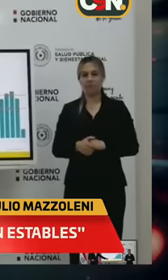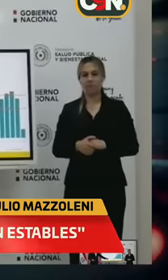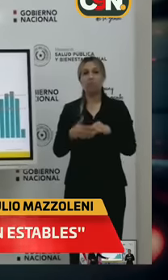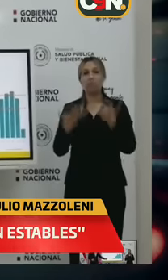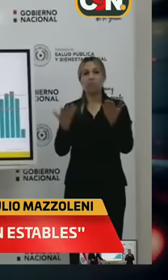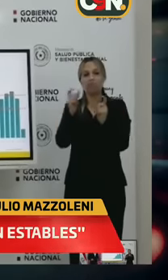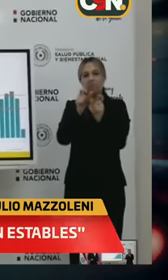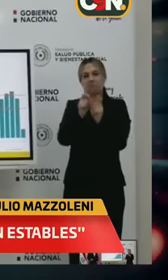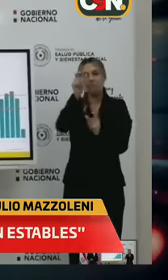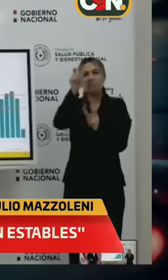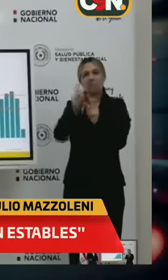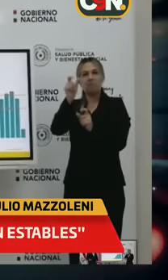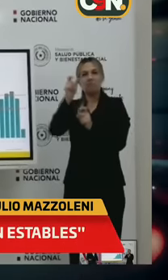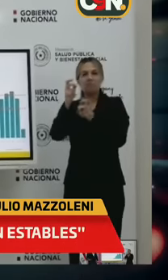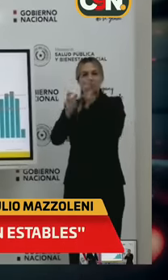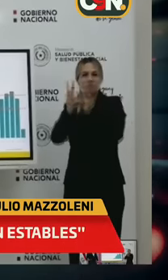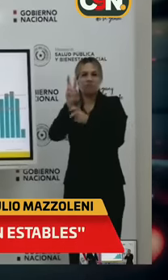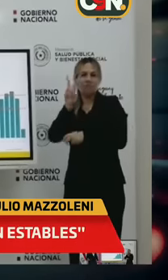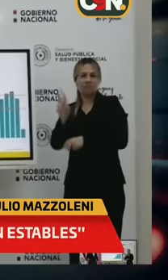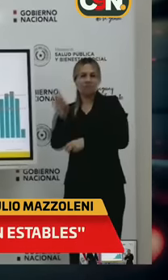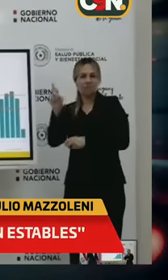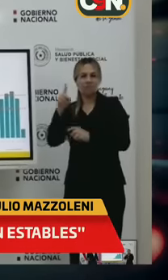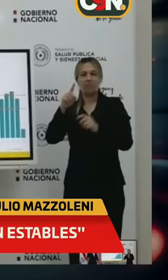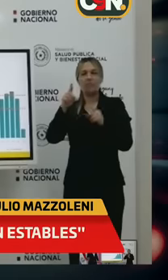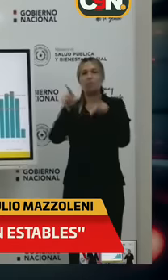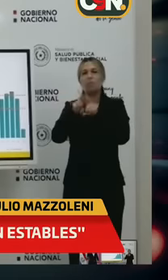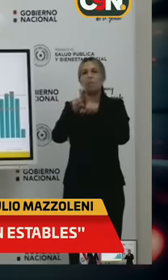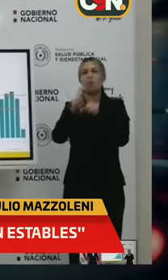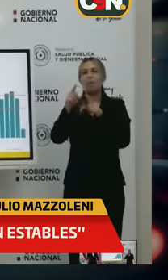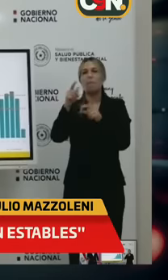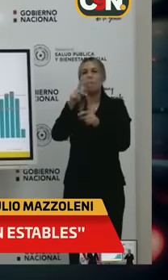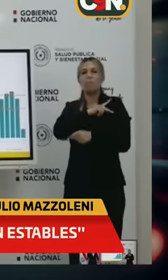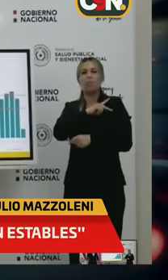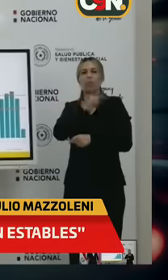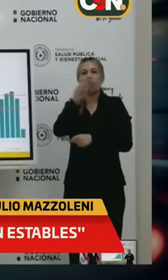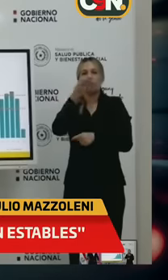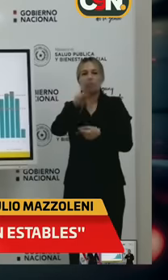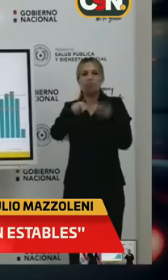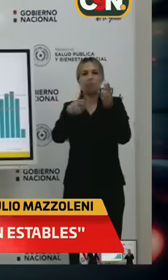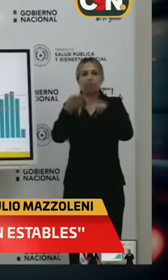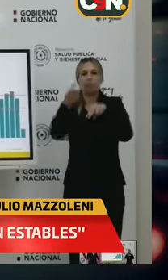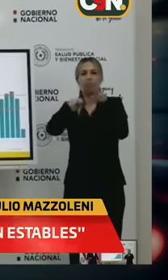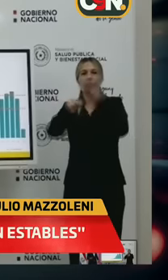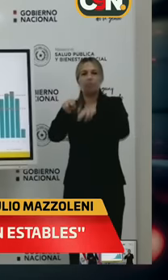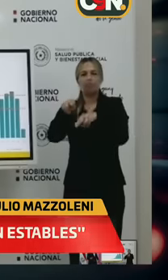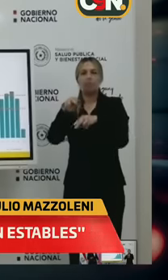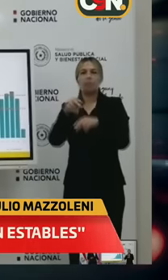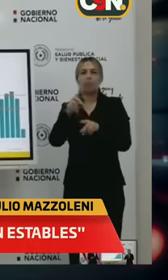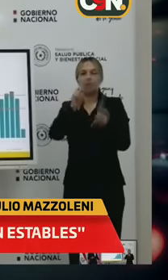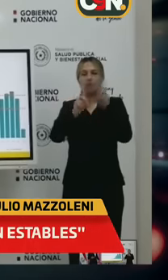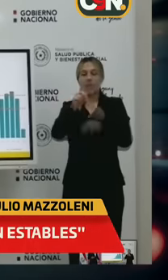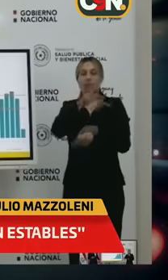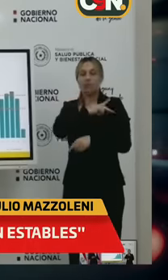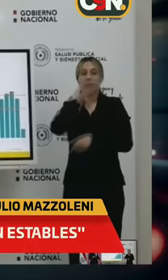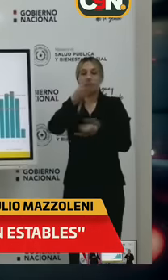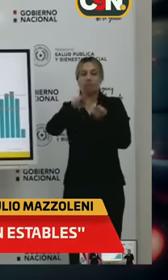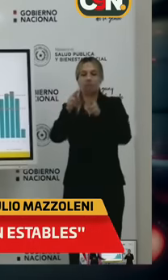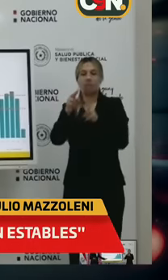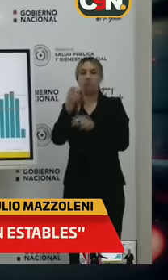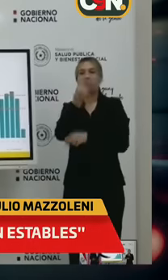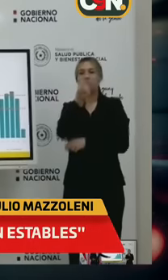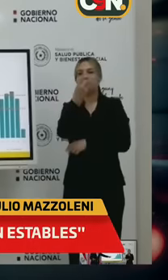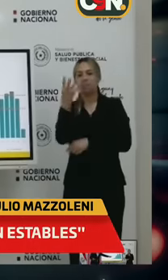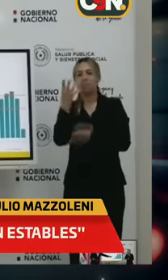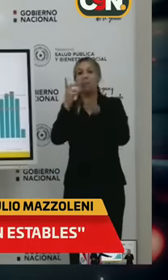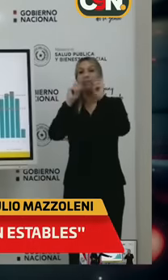Las columnas representan también las notificaciones de fallecimientos por vía de fallecimiento. Como pueden ver, también